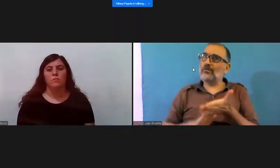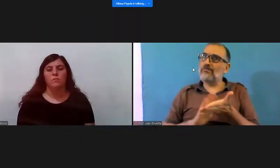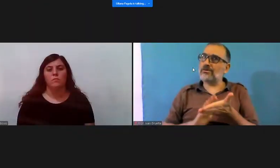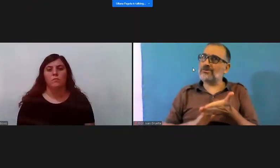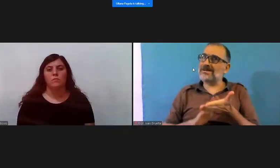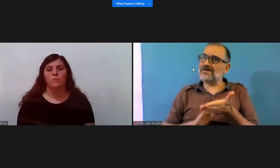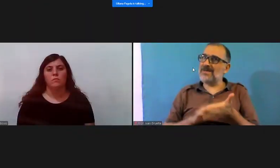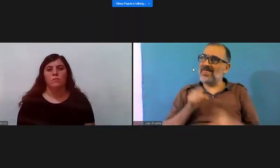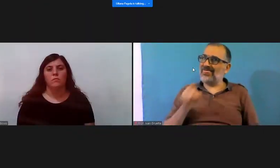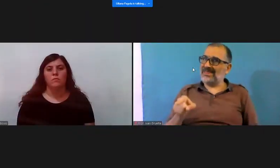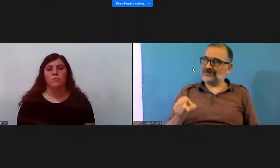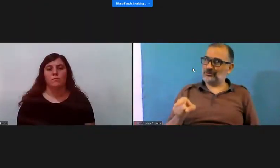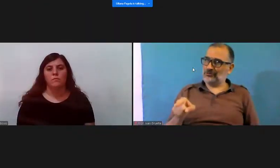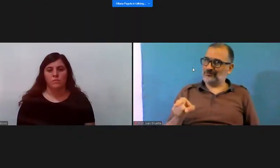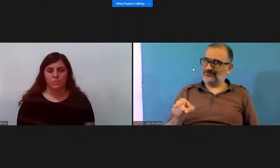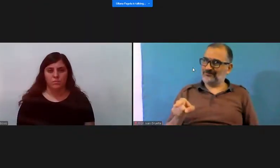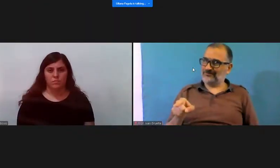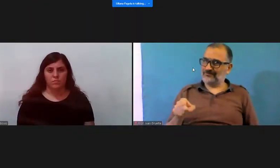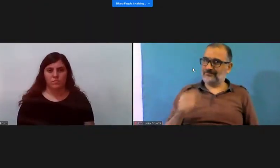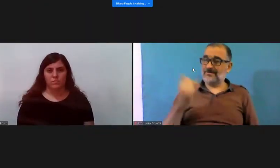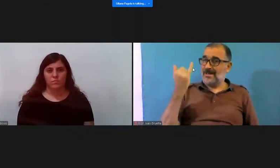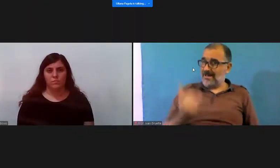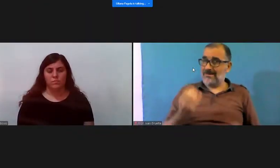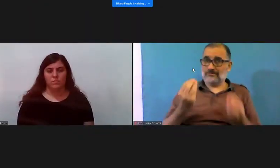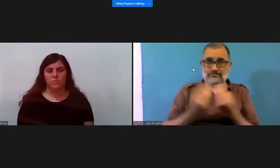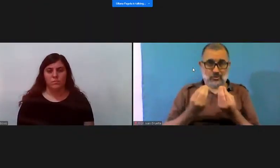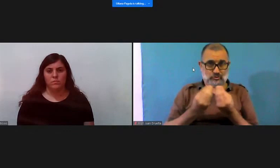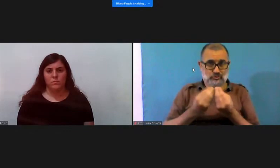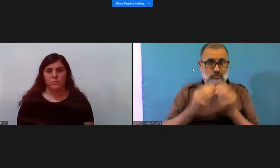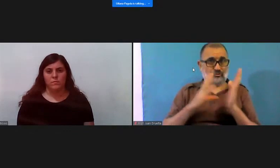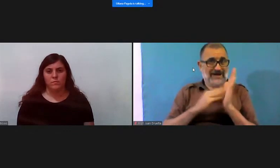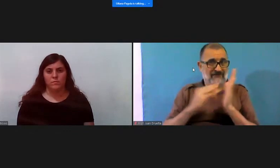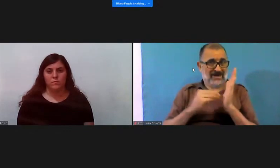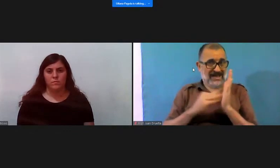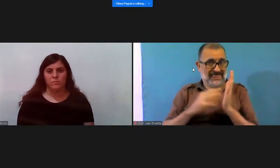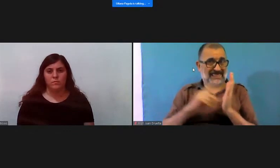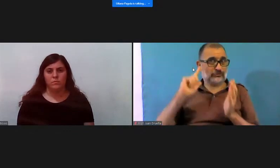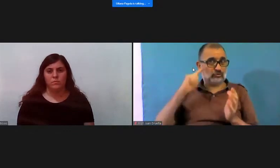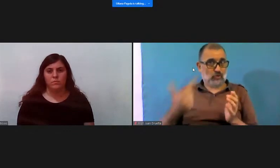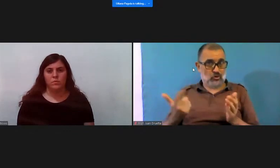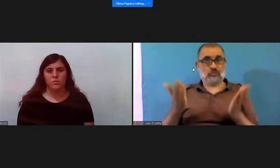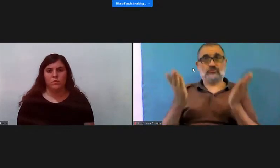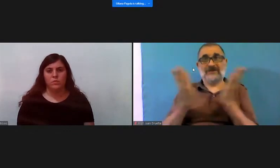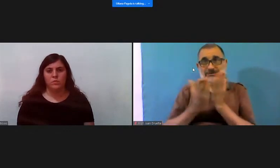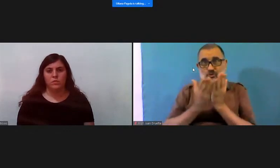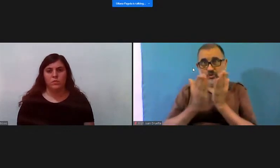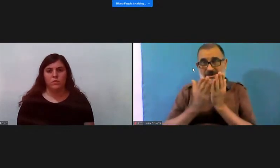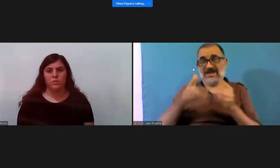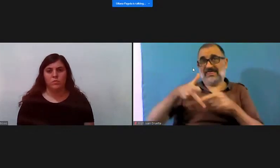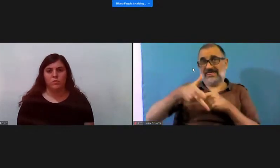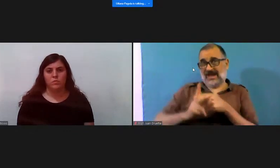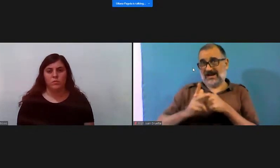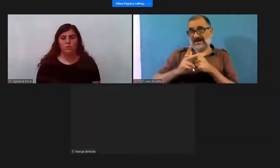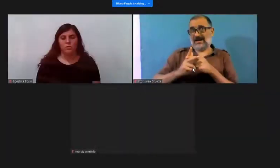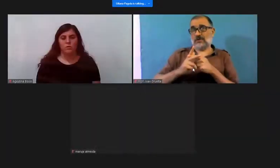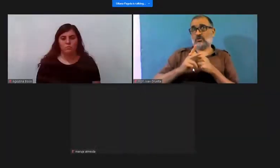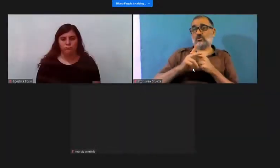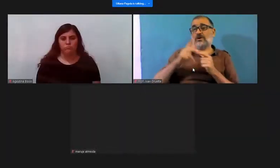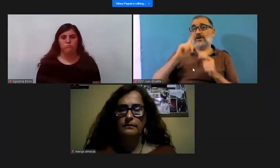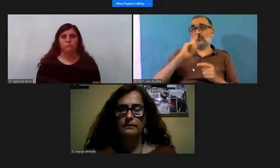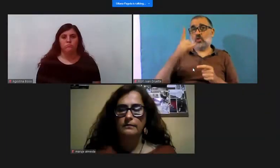poder formarse. Entonces para nosotros, la TULSA, por ejemplo, fue una prueba de que hay muchos y